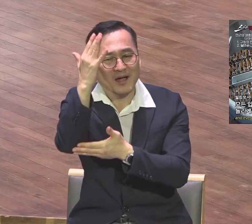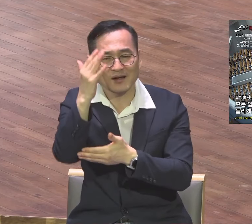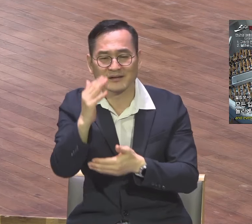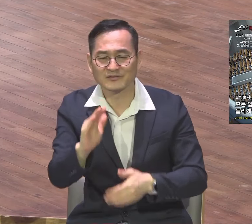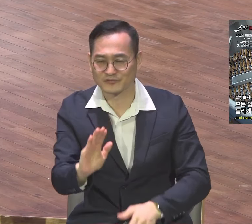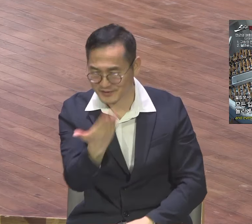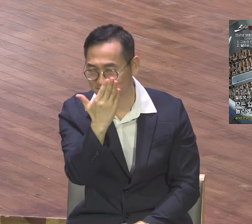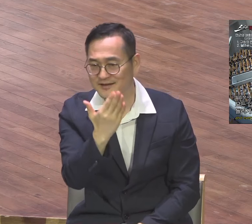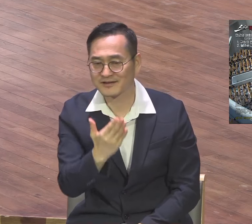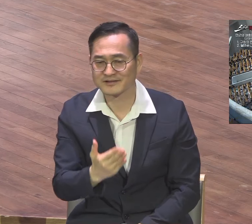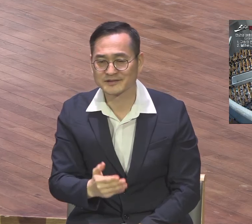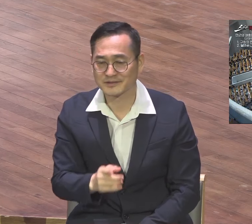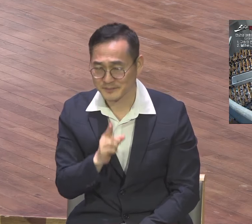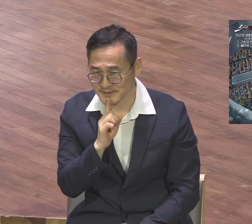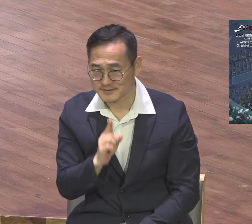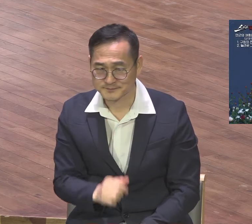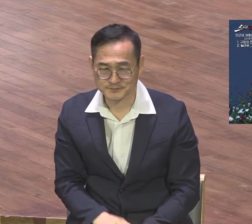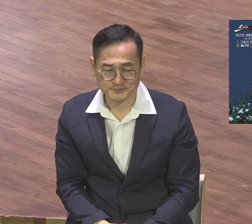하셨느니라.